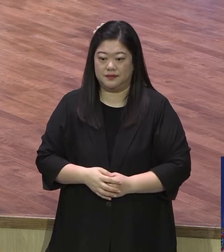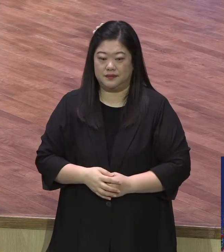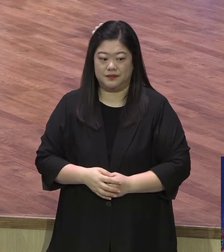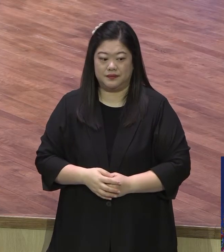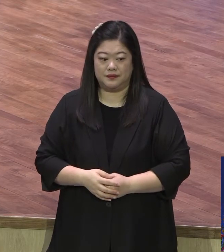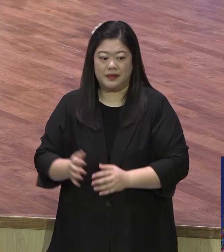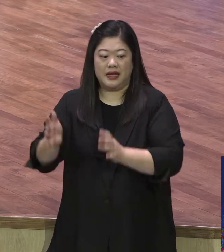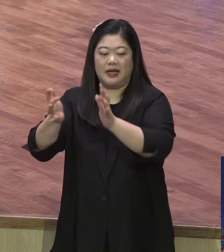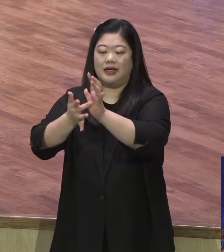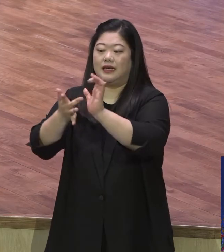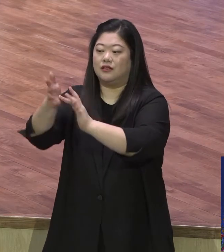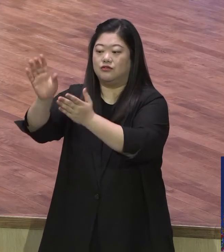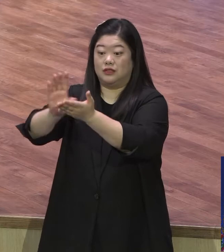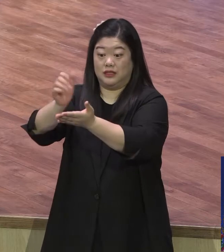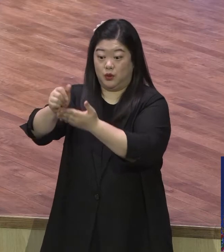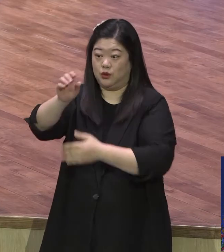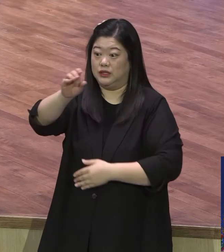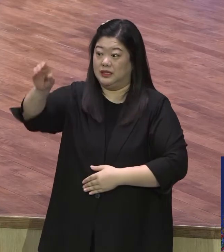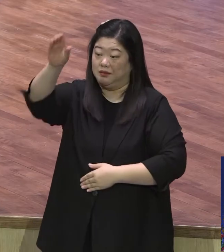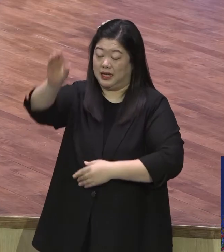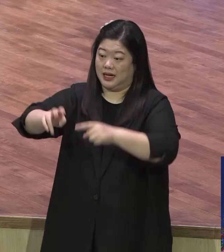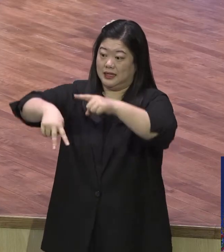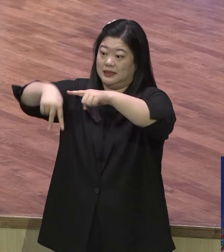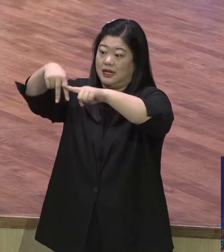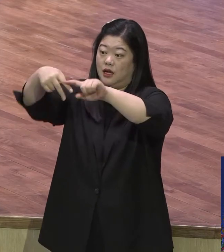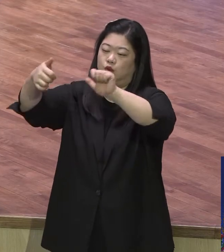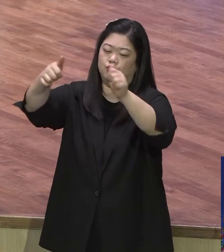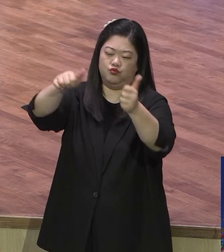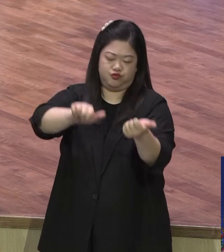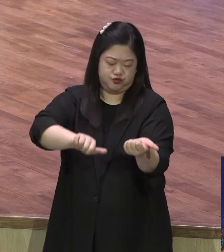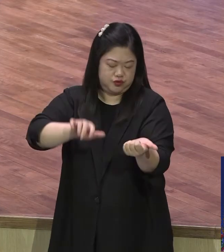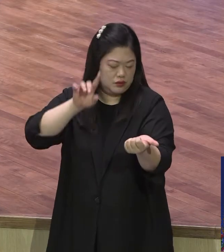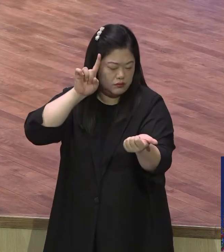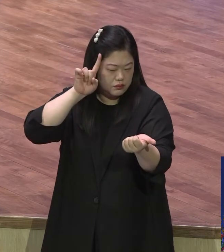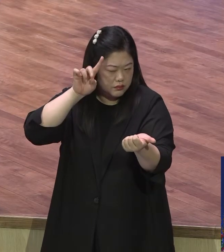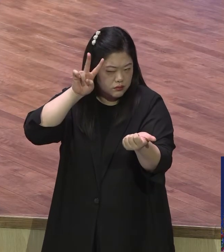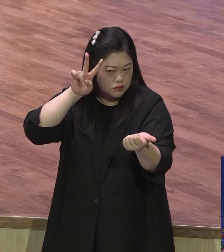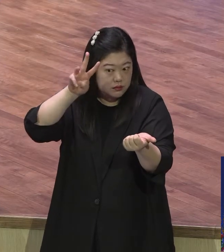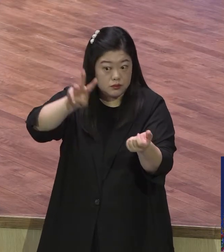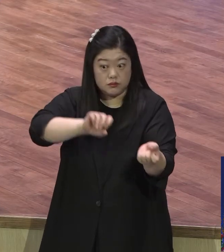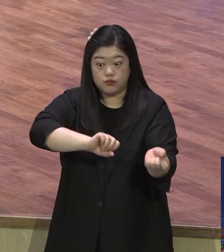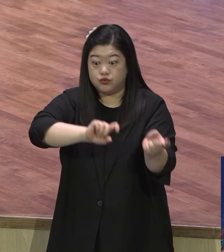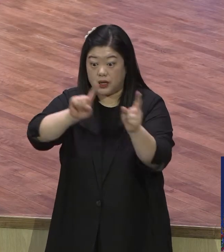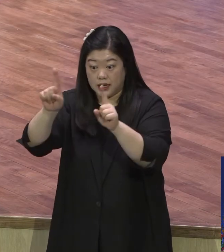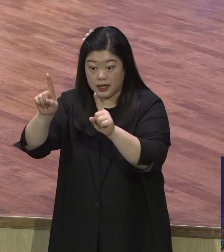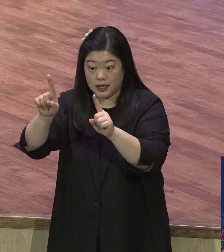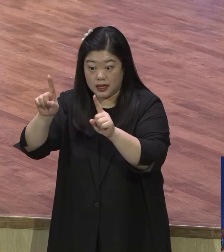죽으시고 사흘만에 부활하신 것은 이게 뭐요 복음의 핵심 중의 핵심이에요 부활